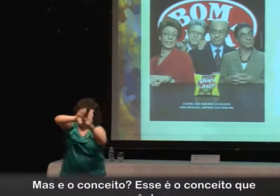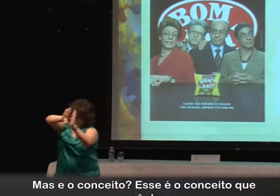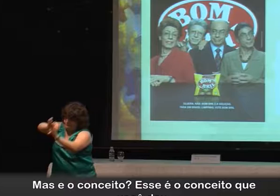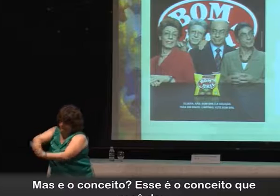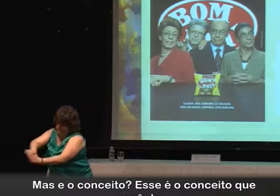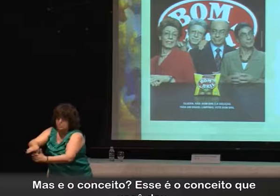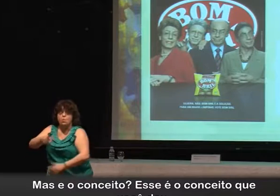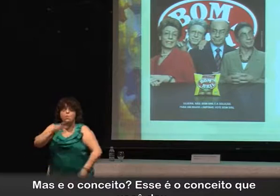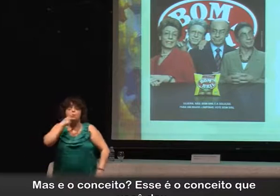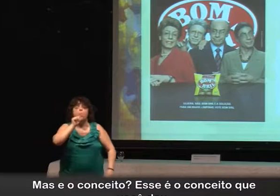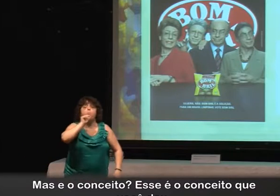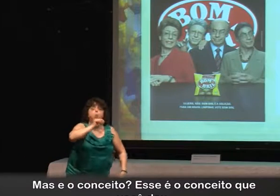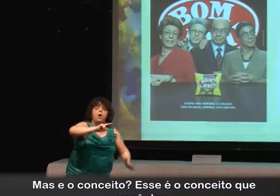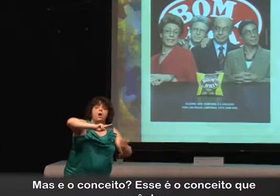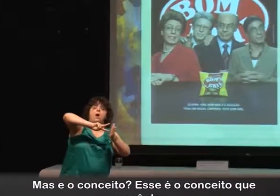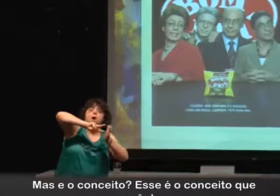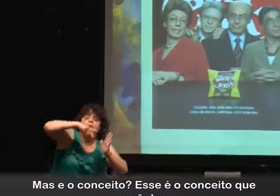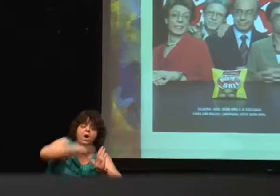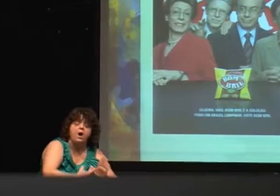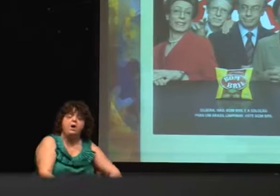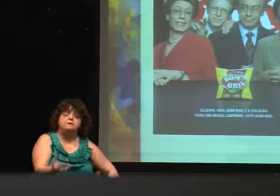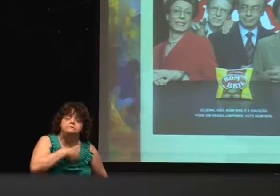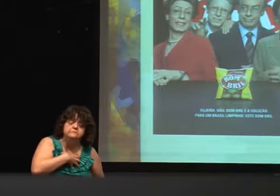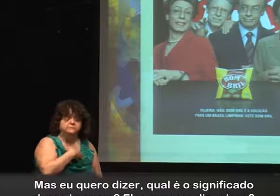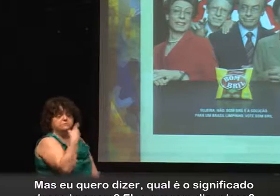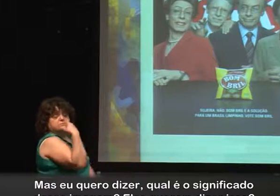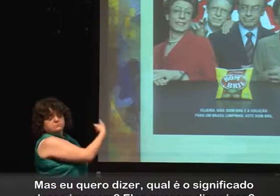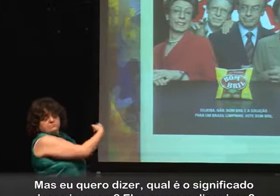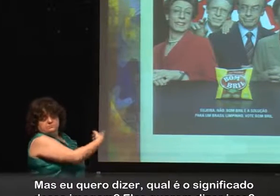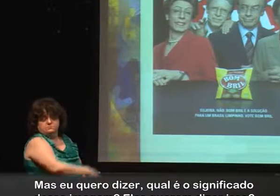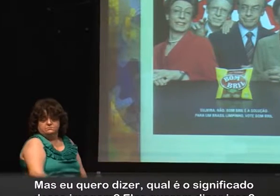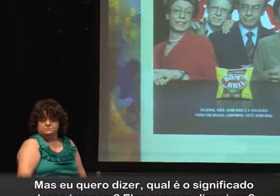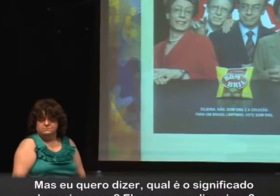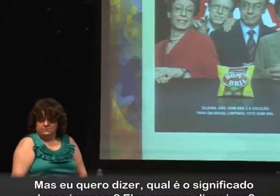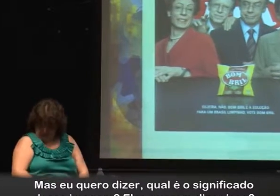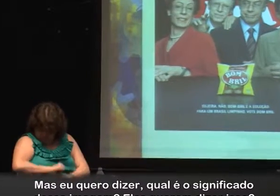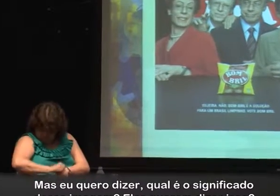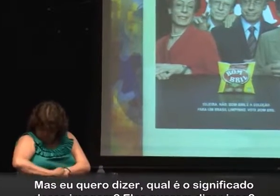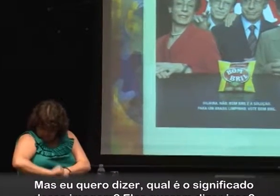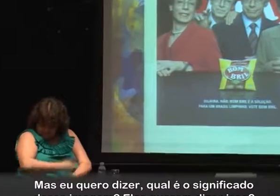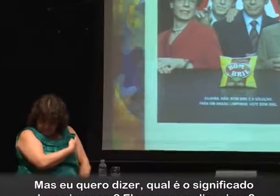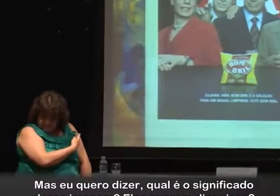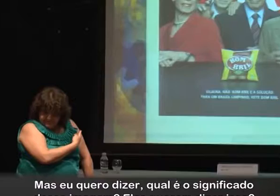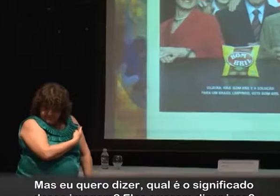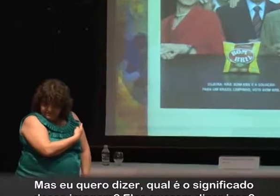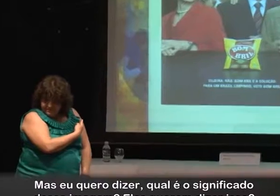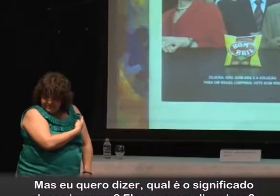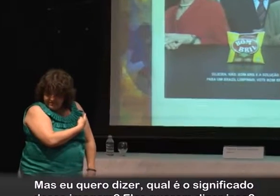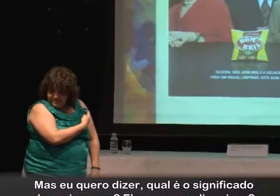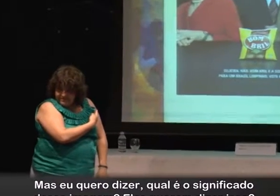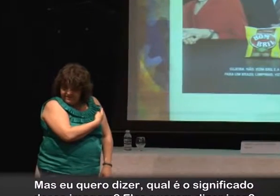conceito? Esse é o conceito que você deu. Mas eu quero dizer, qual é o significado dessa imagem? Eles estão querendo dizer